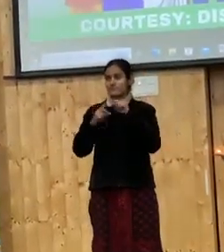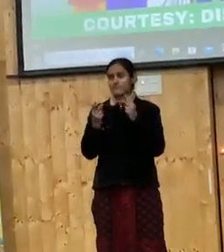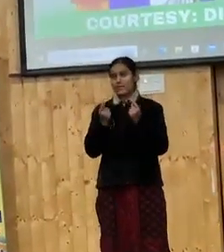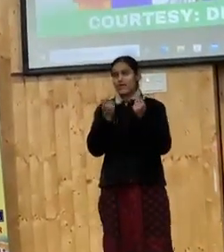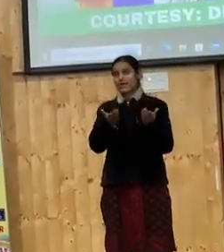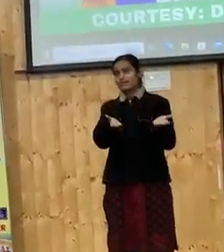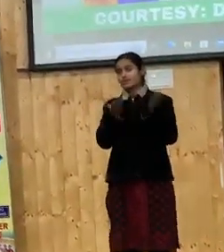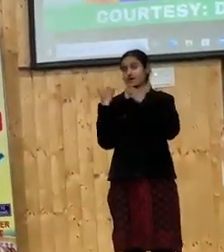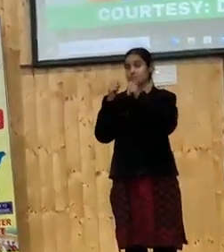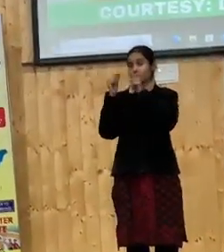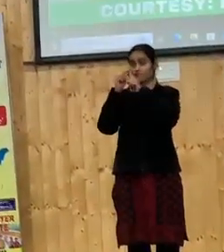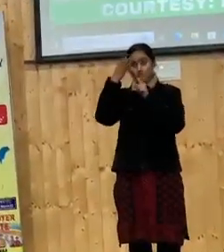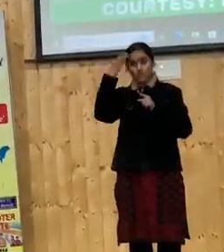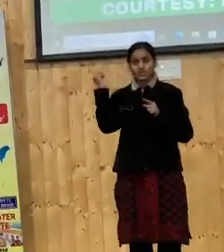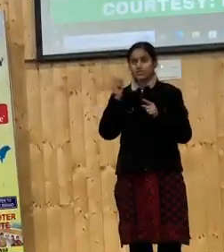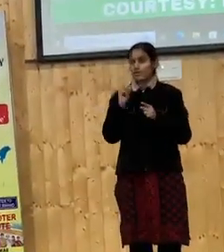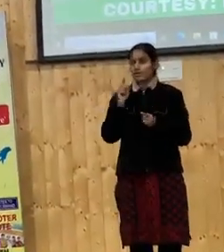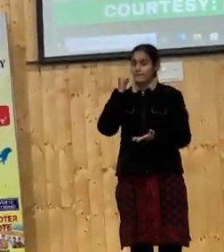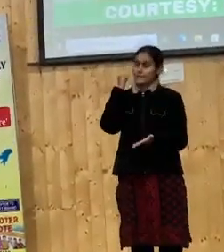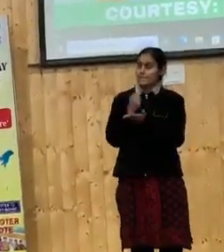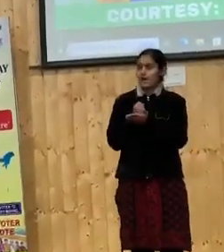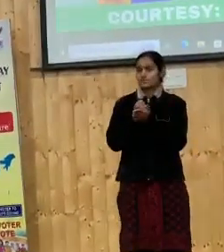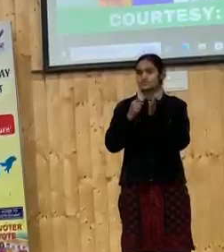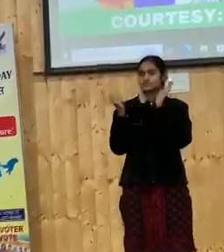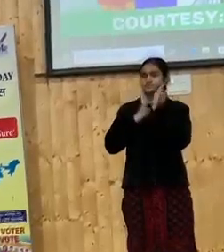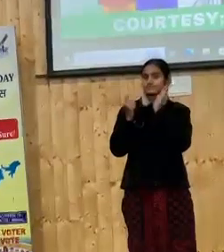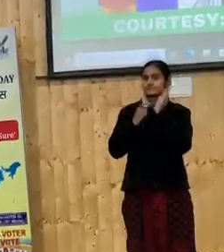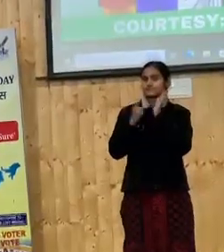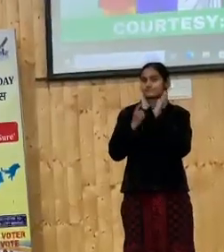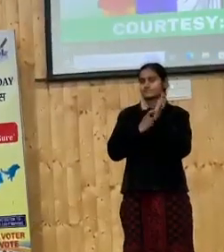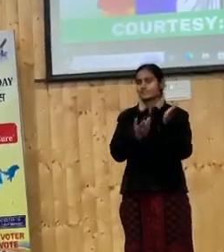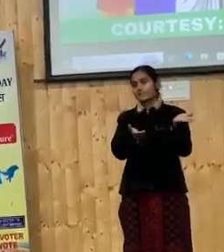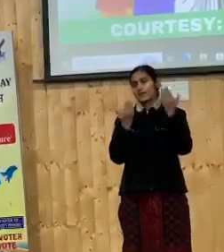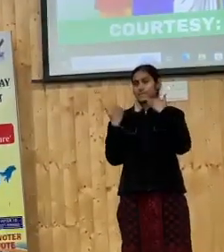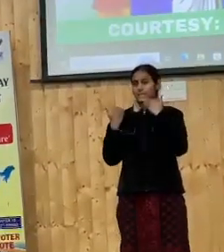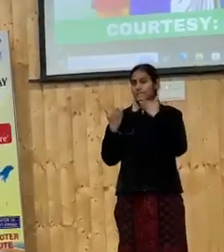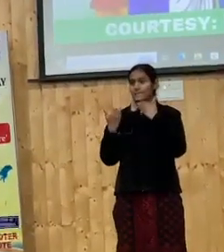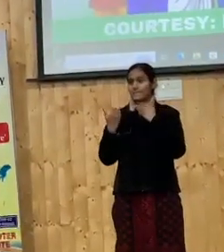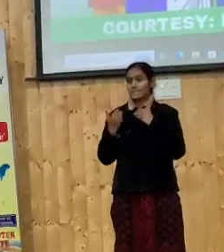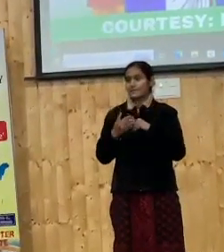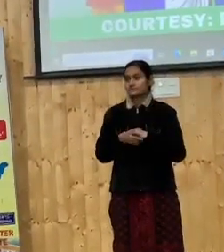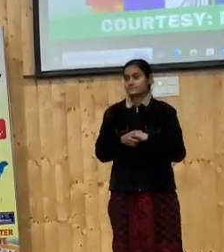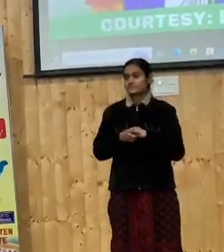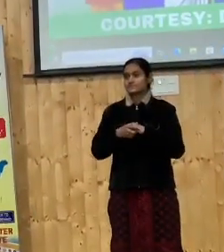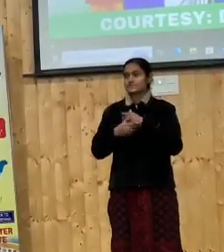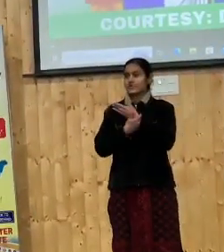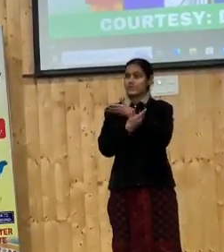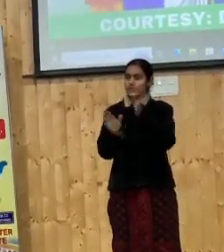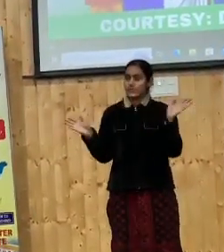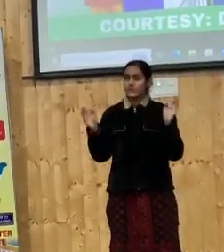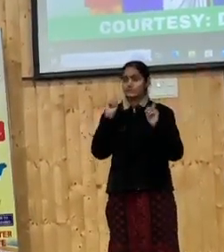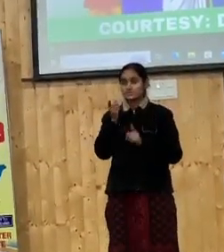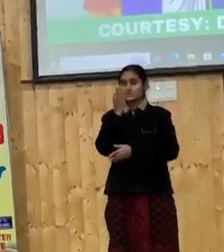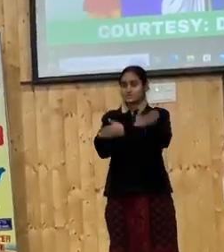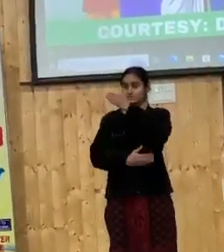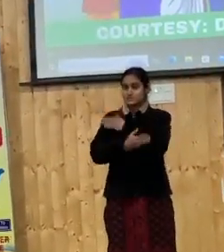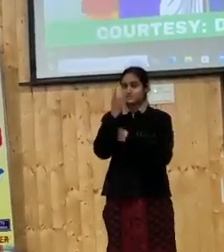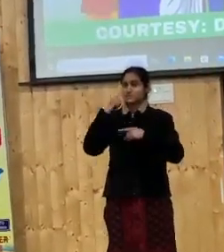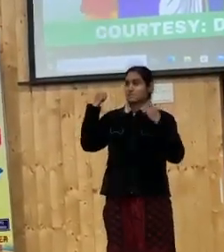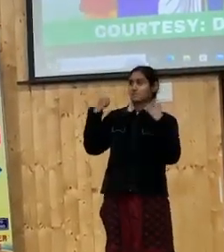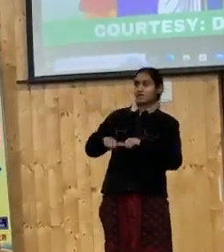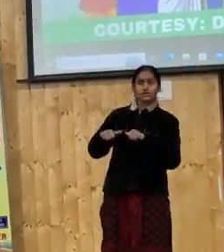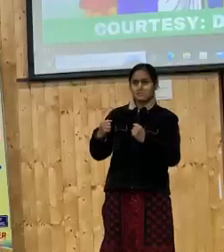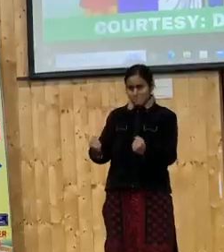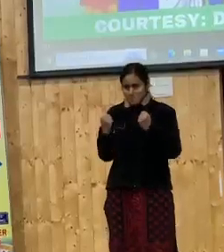अपना कीमती वोट देकर एक जिम्मेदार नागरिक का फर्ज अदा करें। आप सभी भूल ना